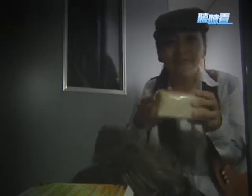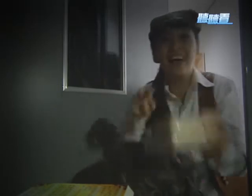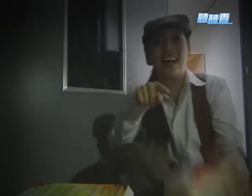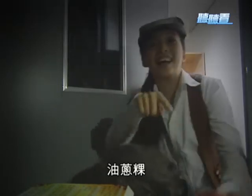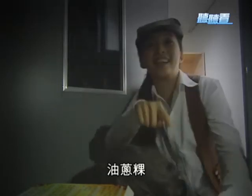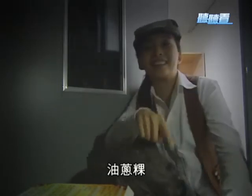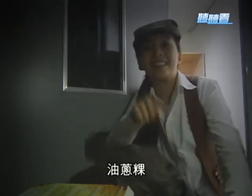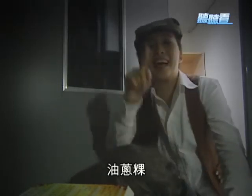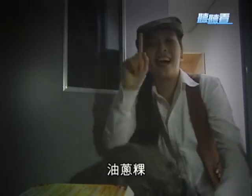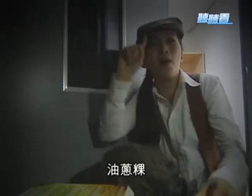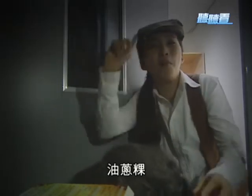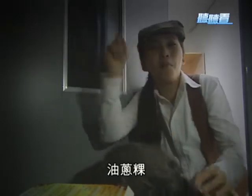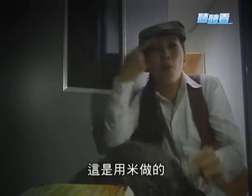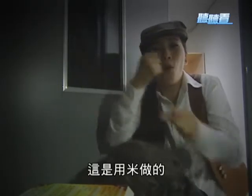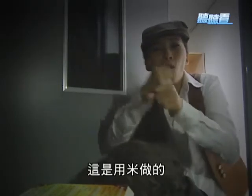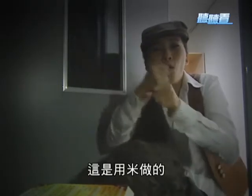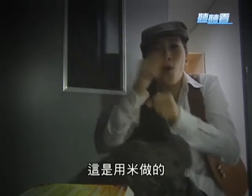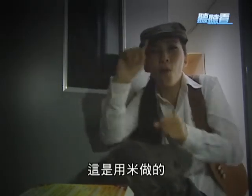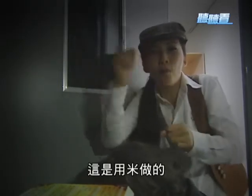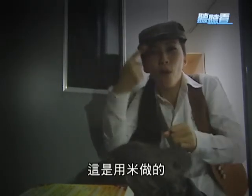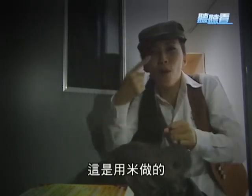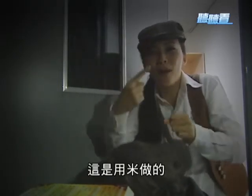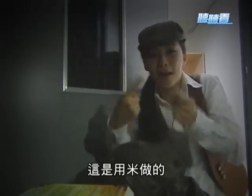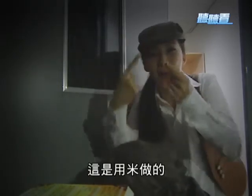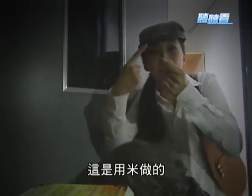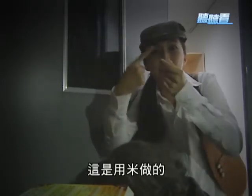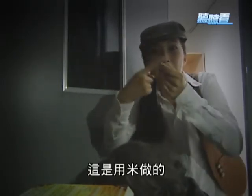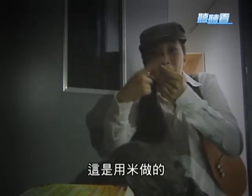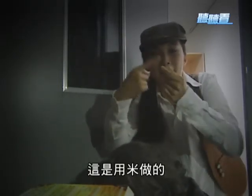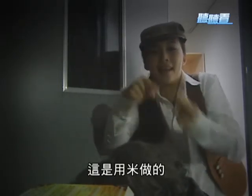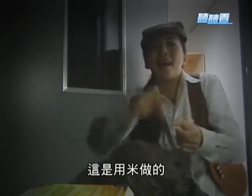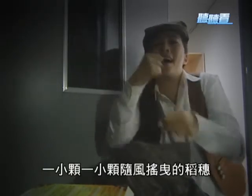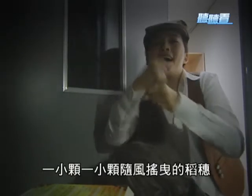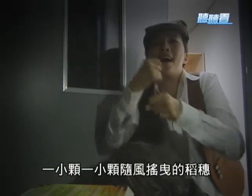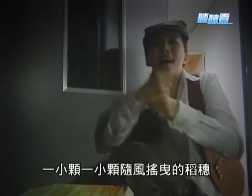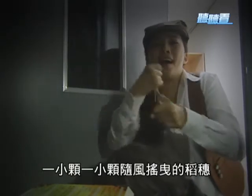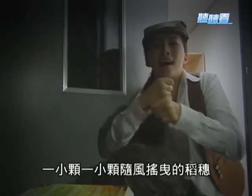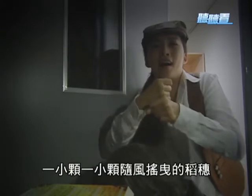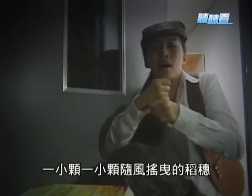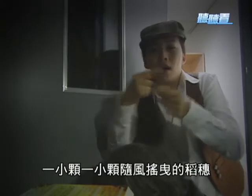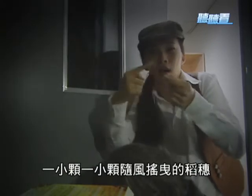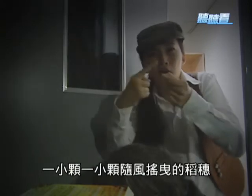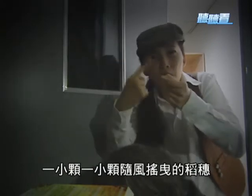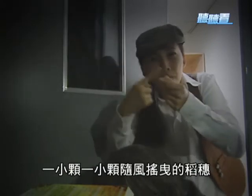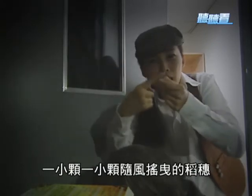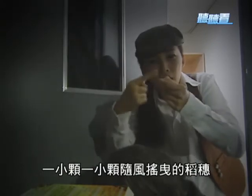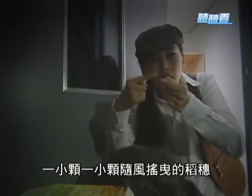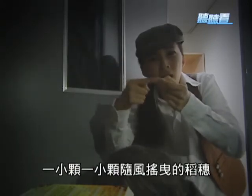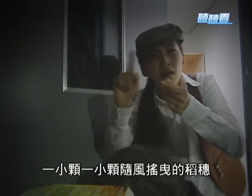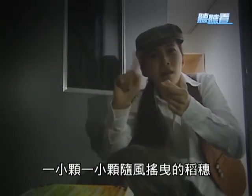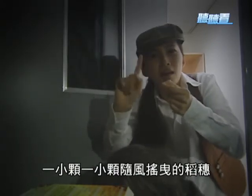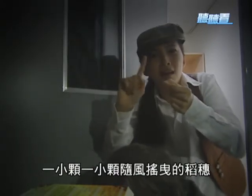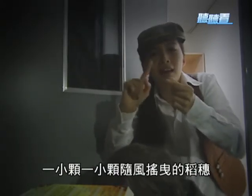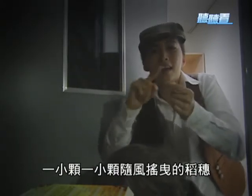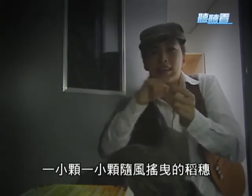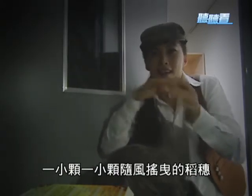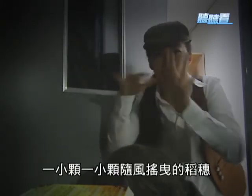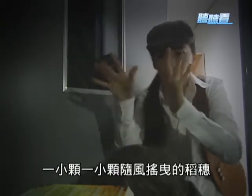油葱桂，这是用米做的，一小颗一小颗随风摇曳